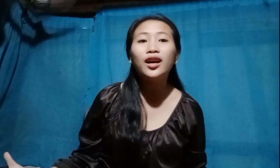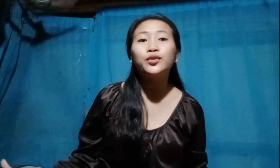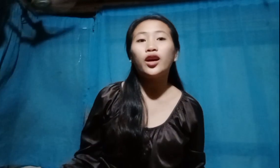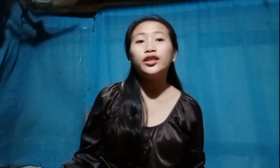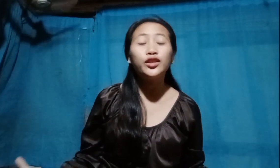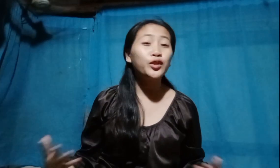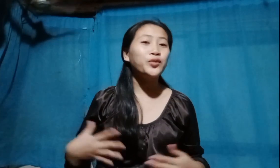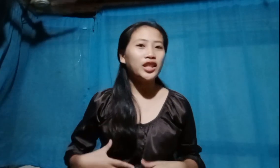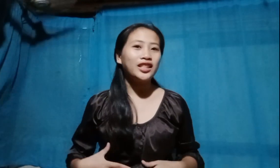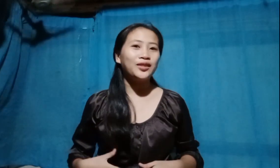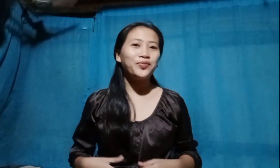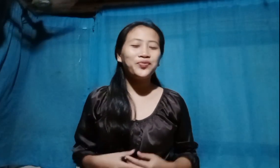Welcome to our YouTube channel.